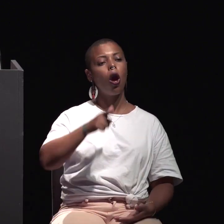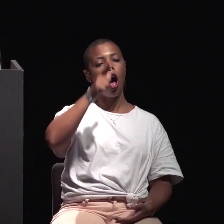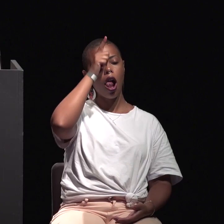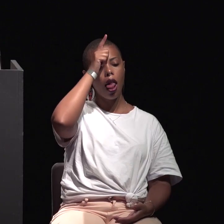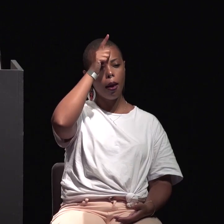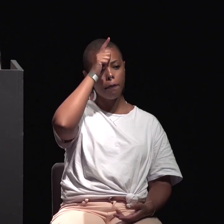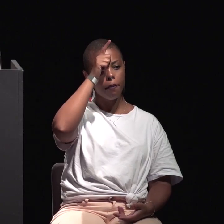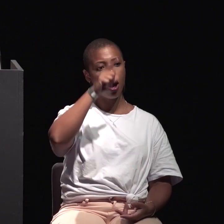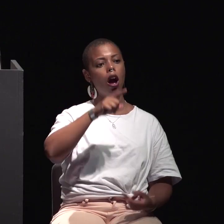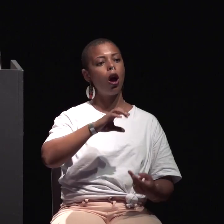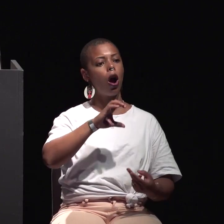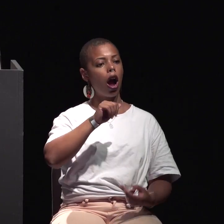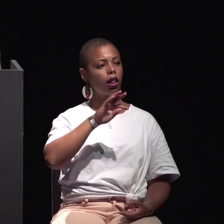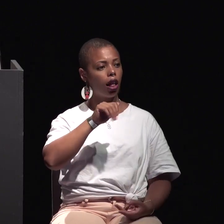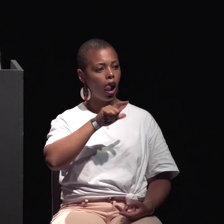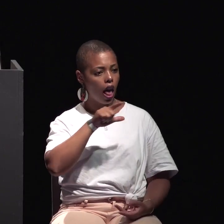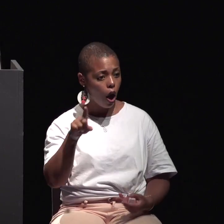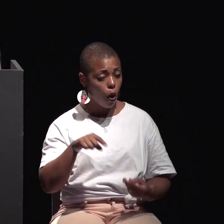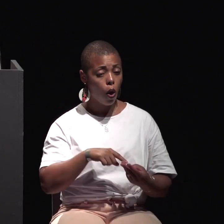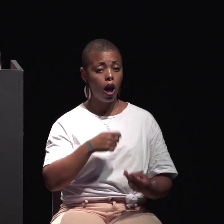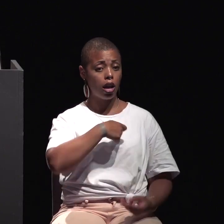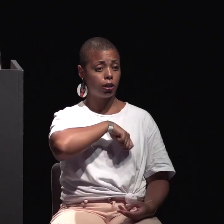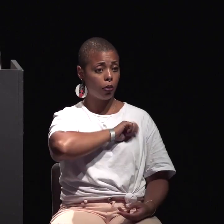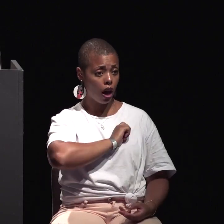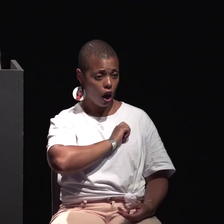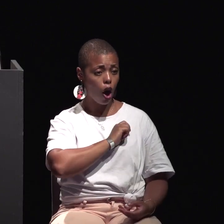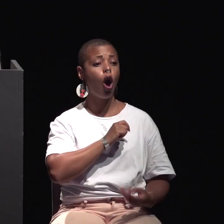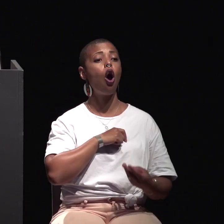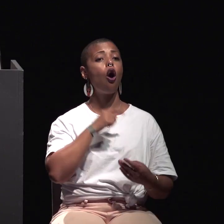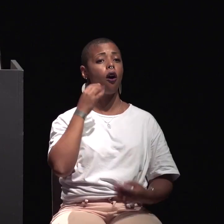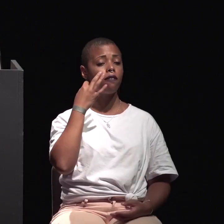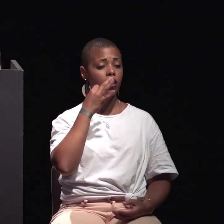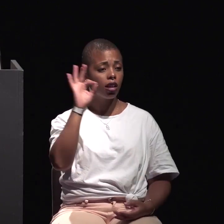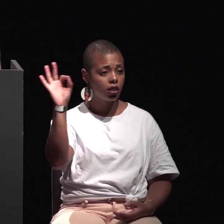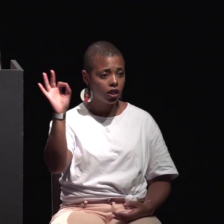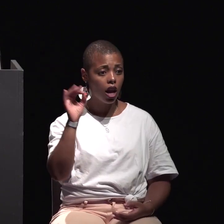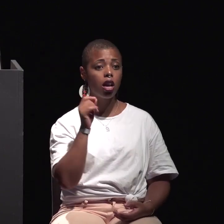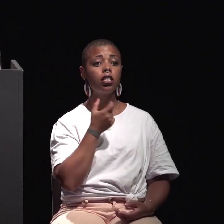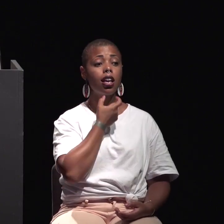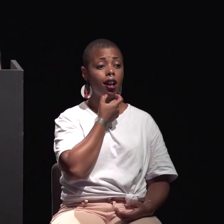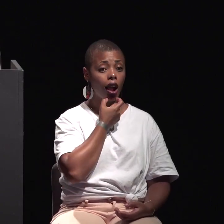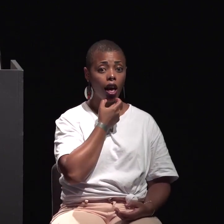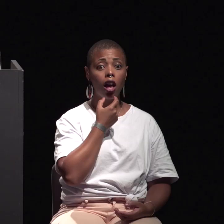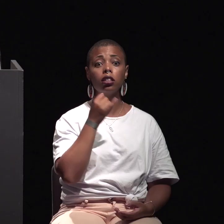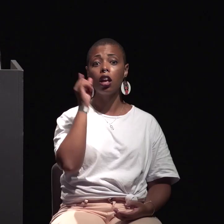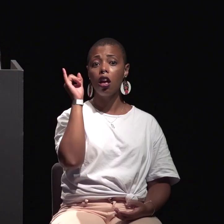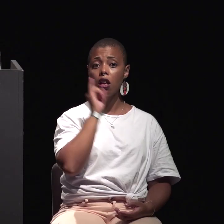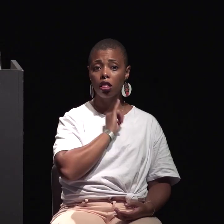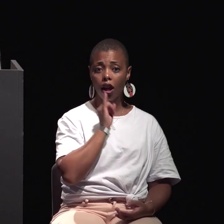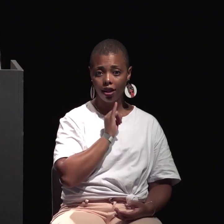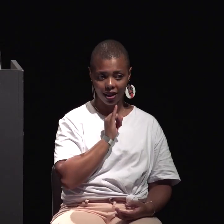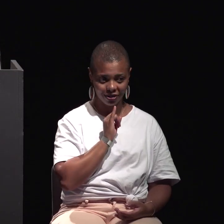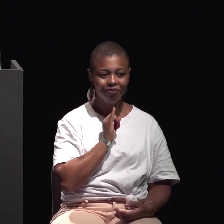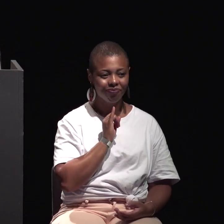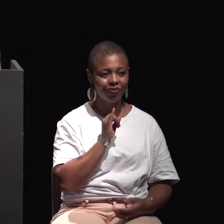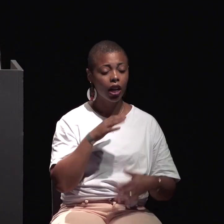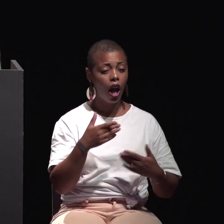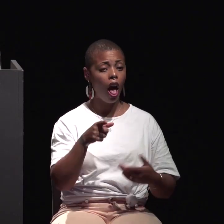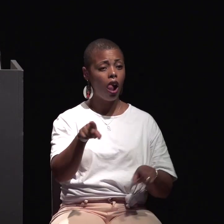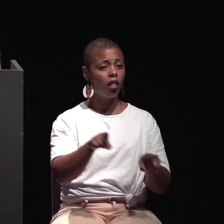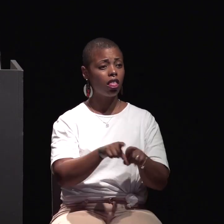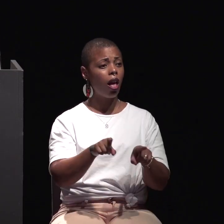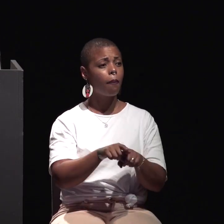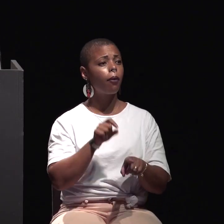espanhol, francês, inglês e italiano. Ela organizou também 2 obras fundamentais sobre as